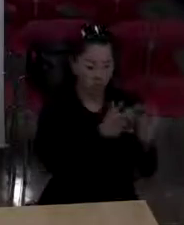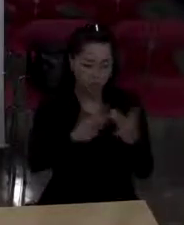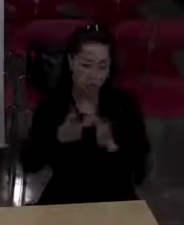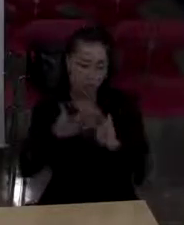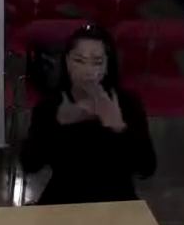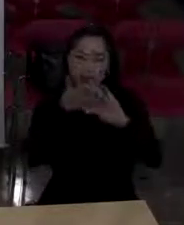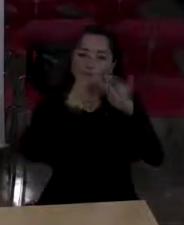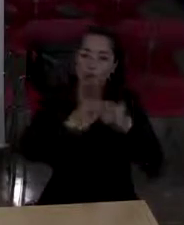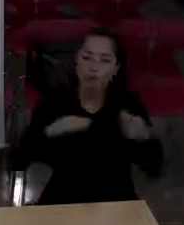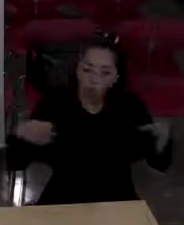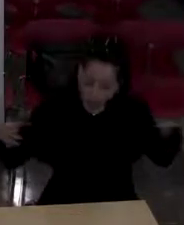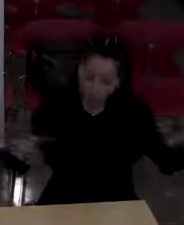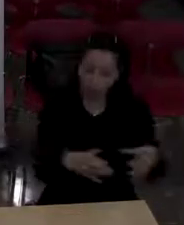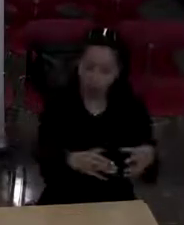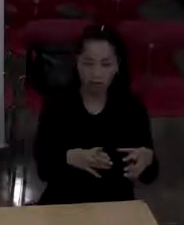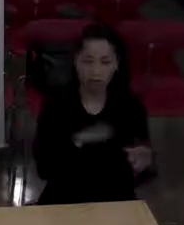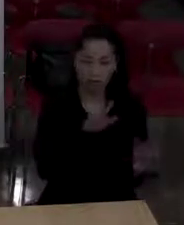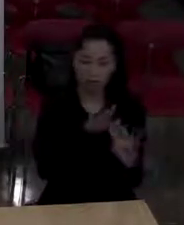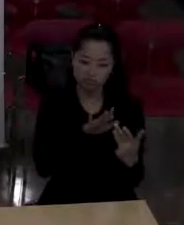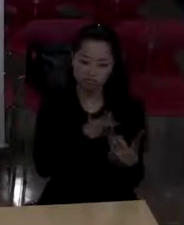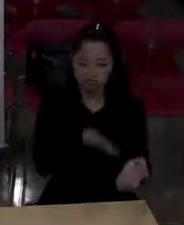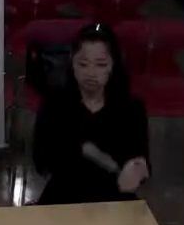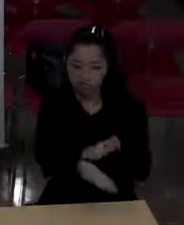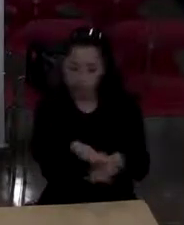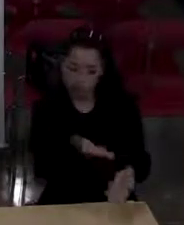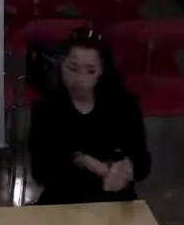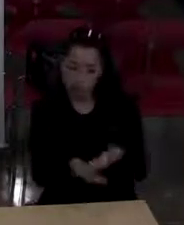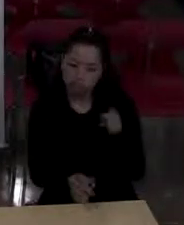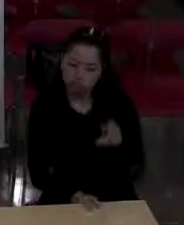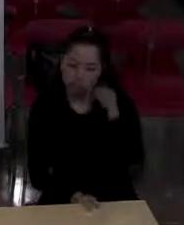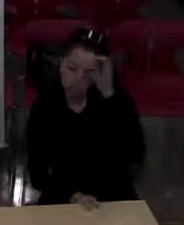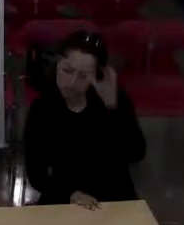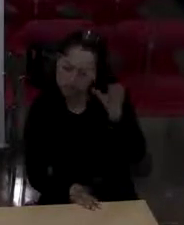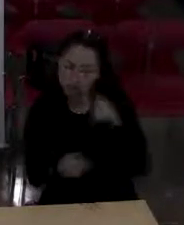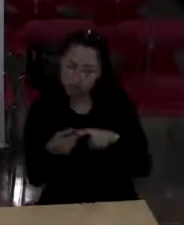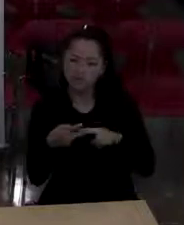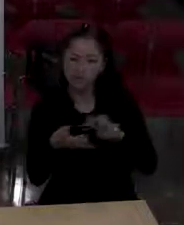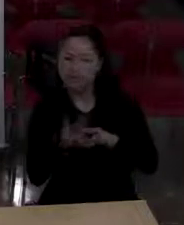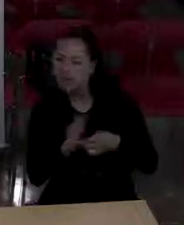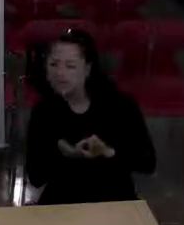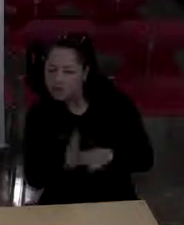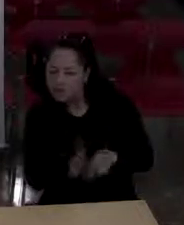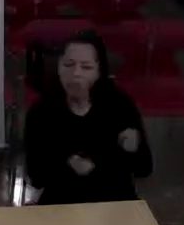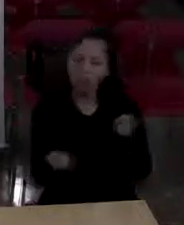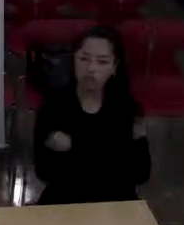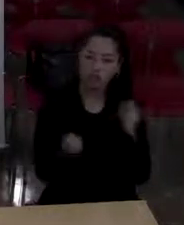que la cantidad y calidad de significados que desea construir y controlar.